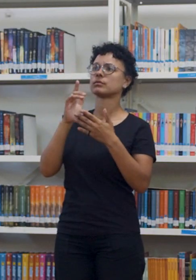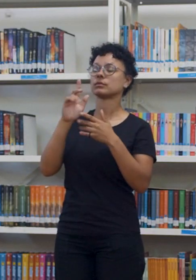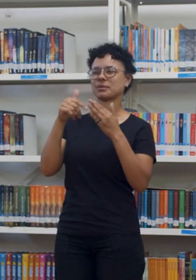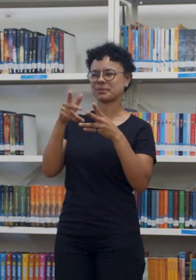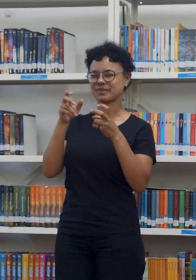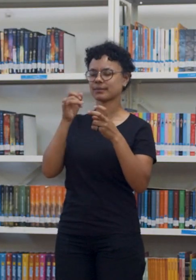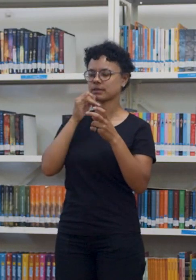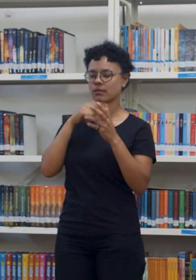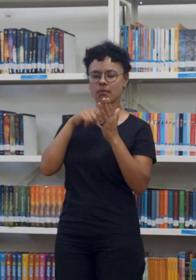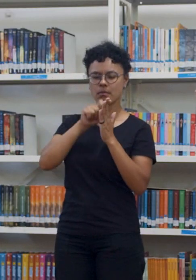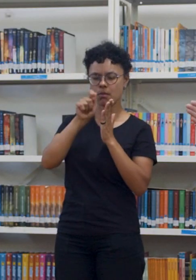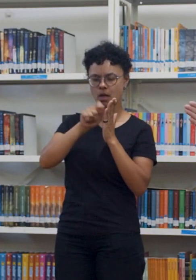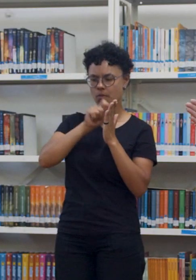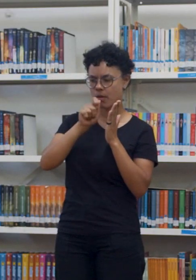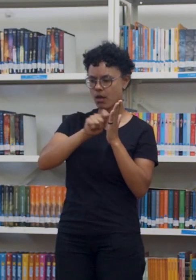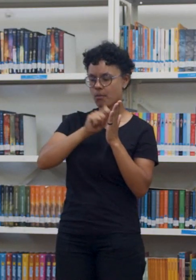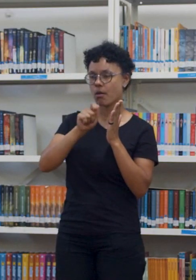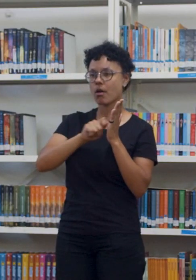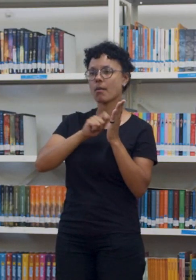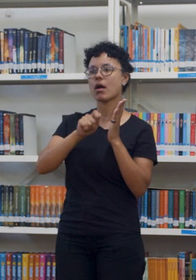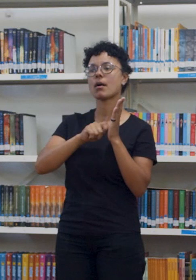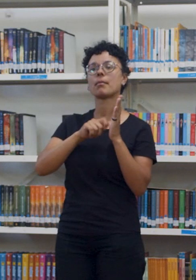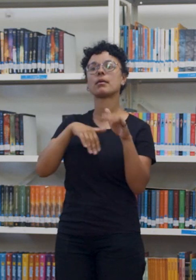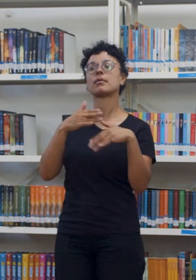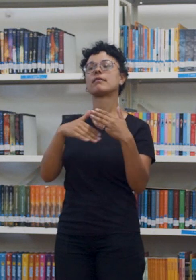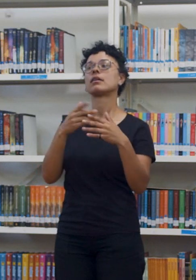ver, conforme vocês forem escrevendo,